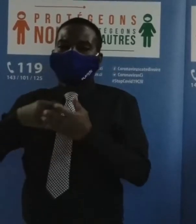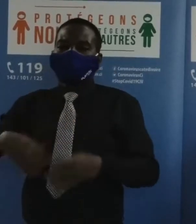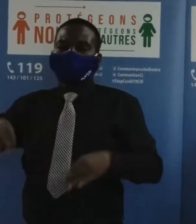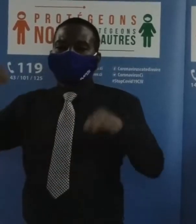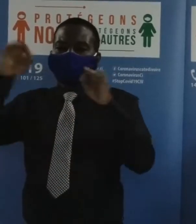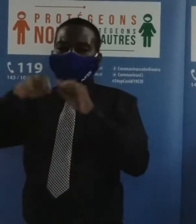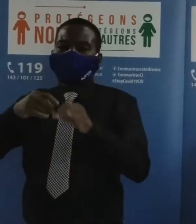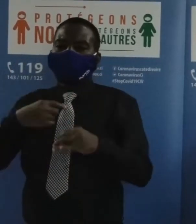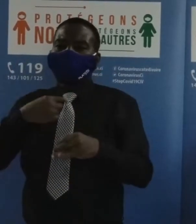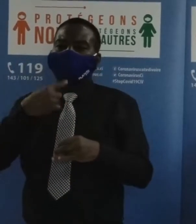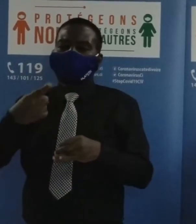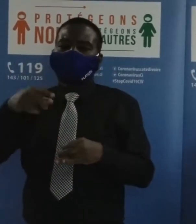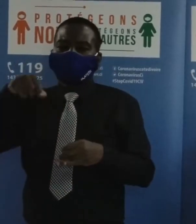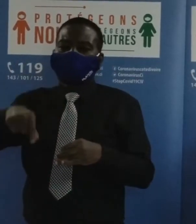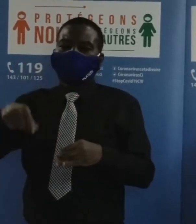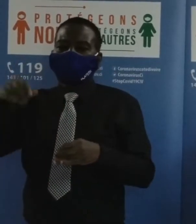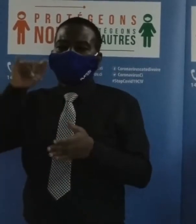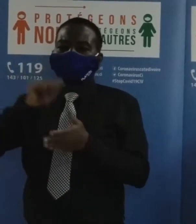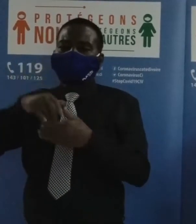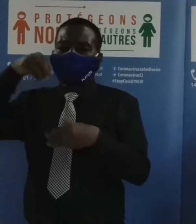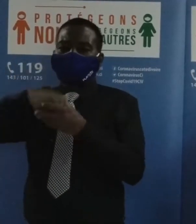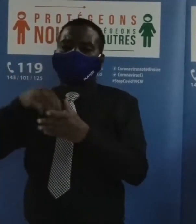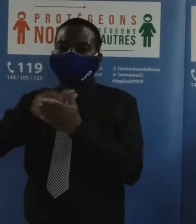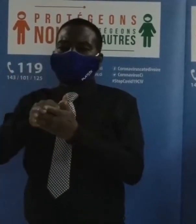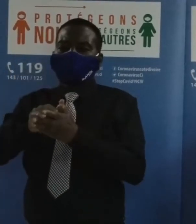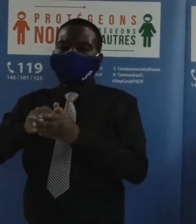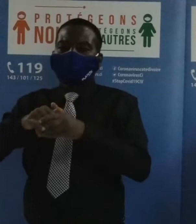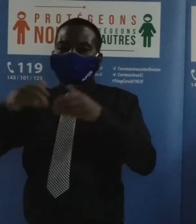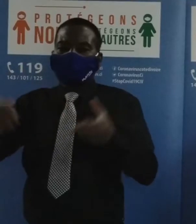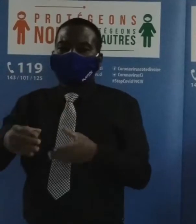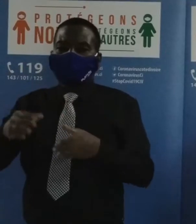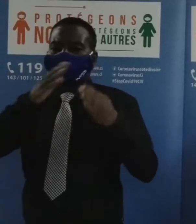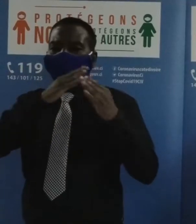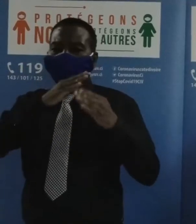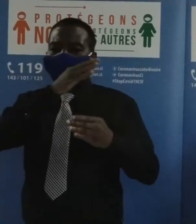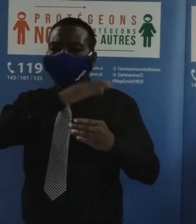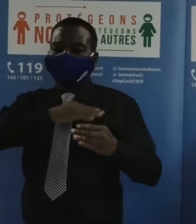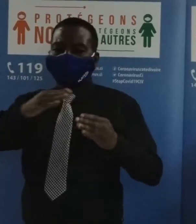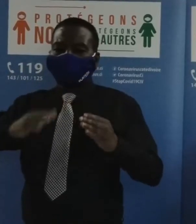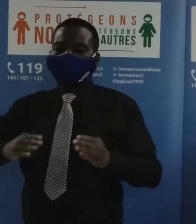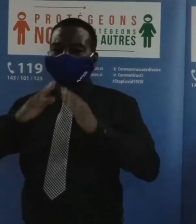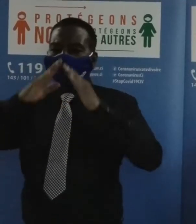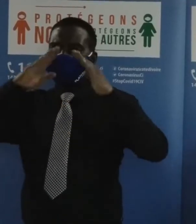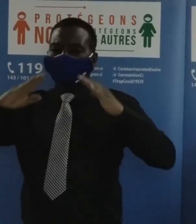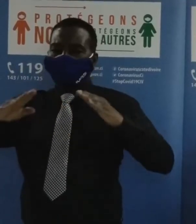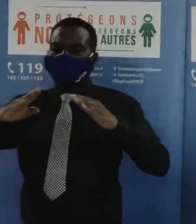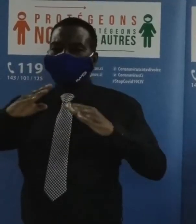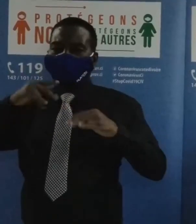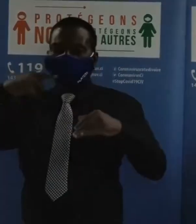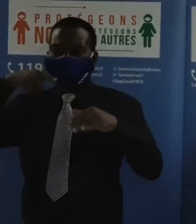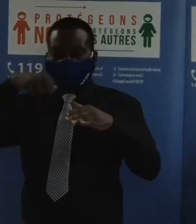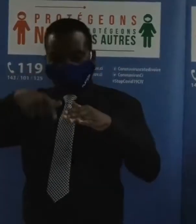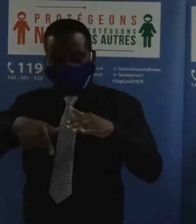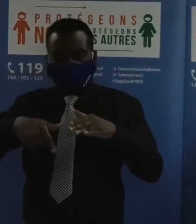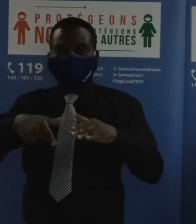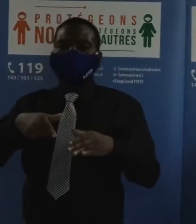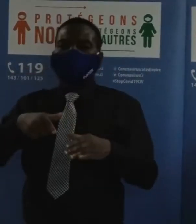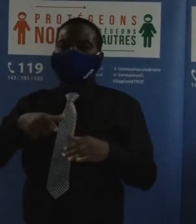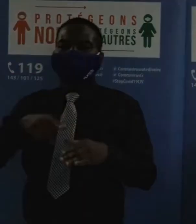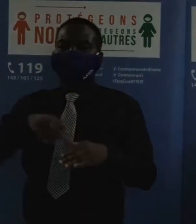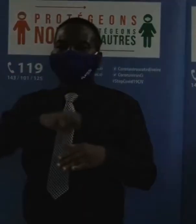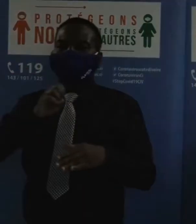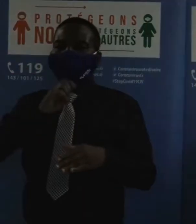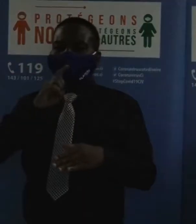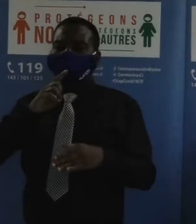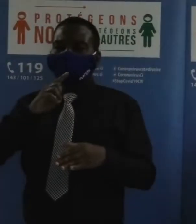signalé 7 ce comité la mairie y figurent j'assume le poste de vice